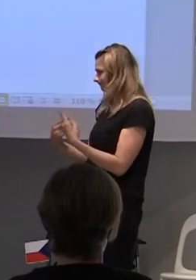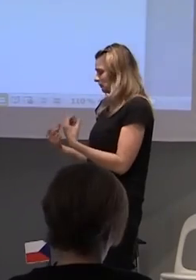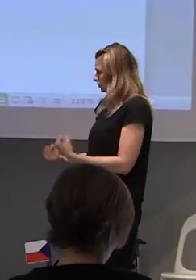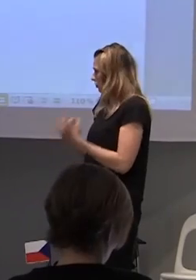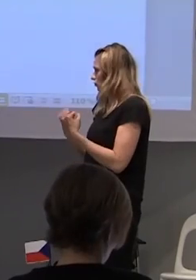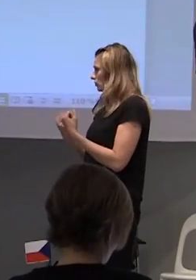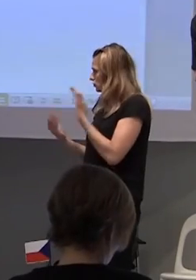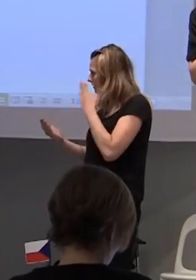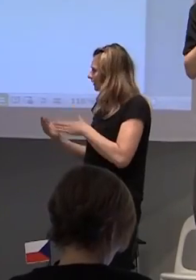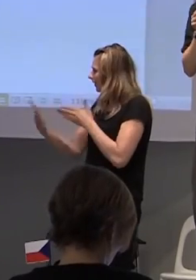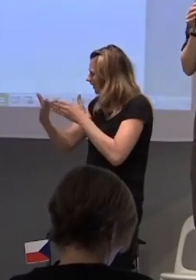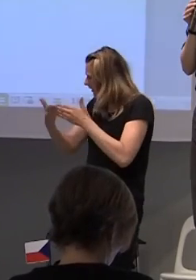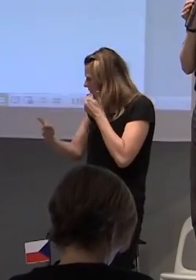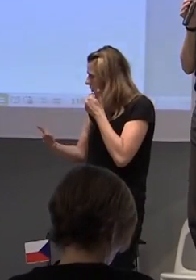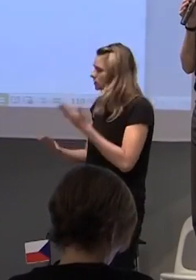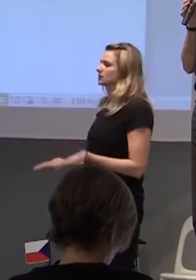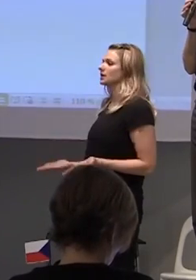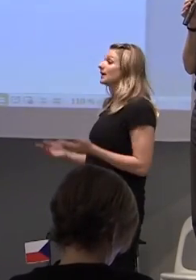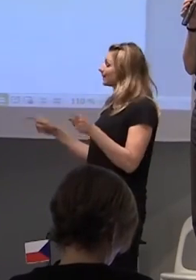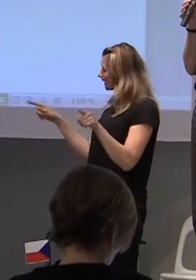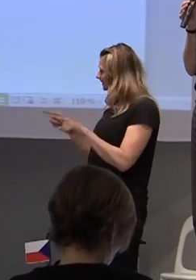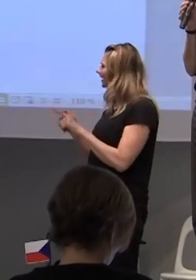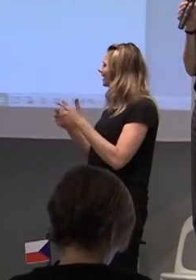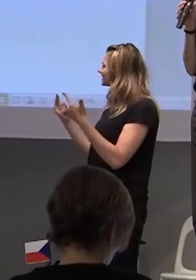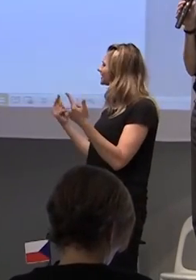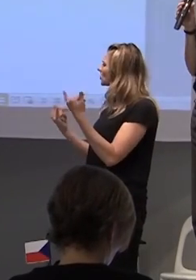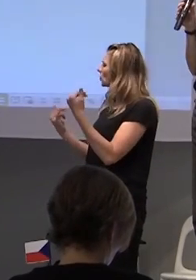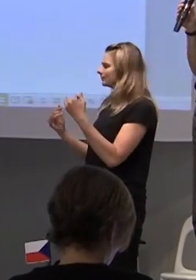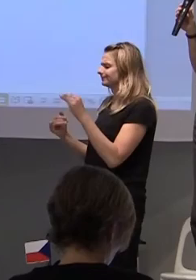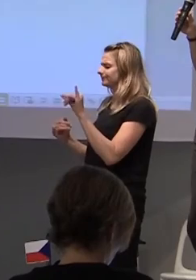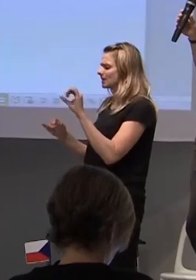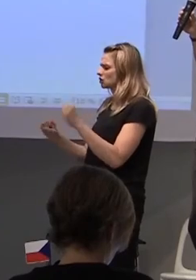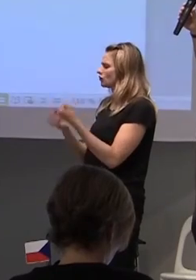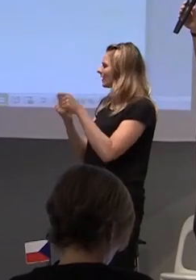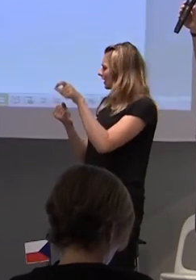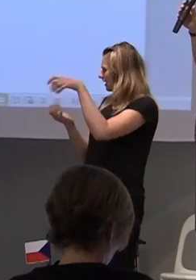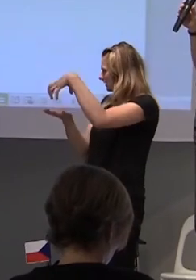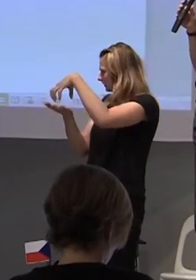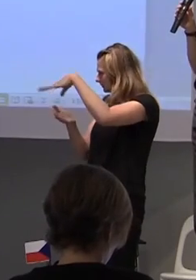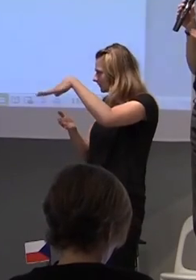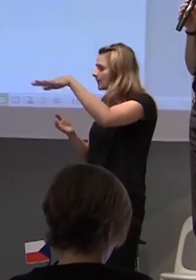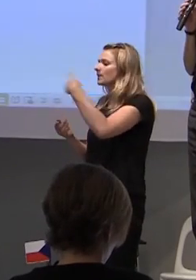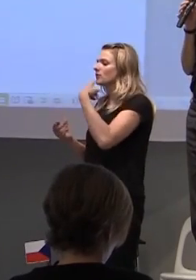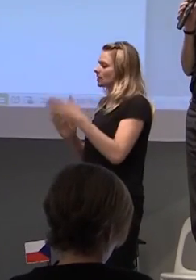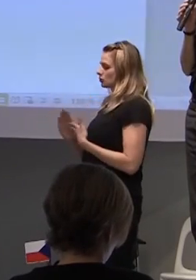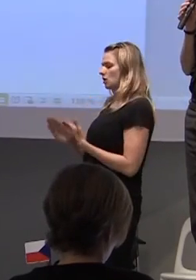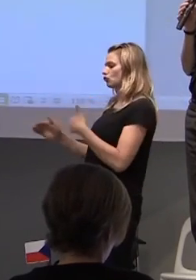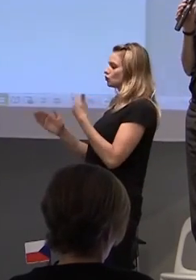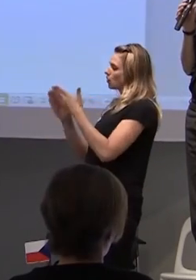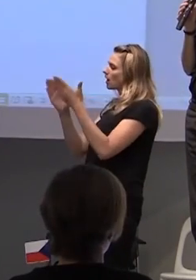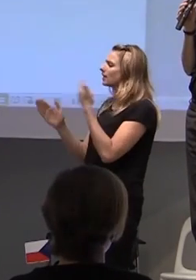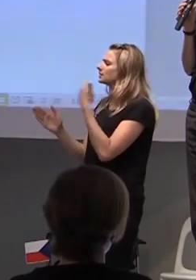Zároveň nejasná role zřizovatele, například u jedné školy, kde zřizovatel chce mít z té dané školy elitní,